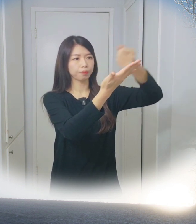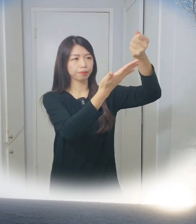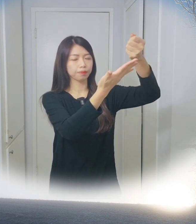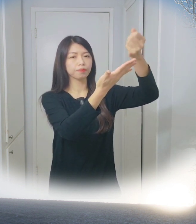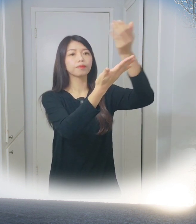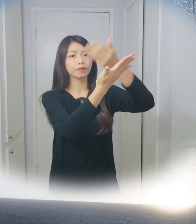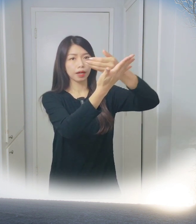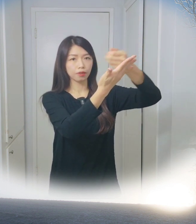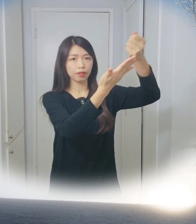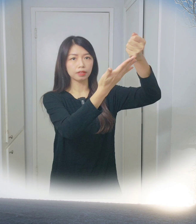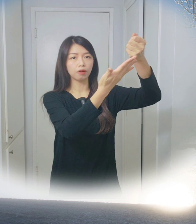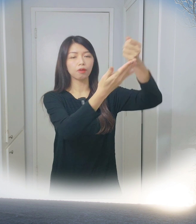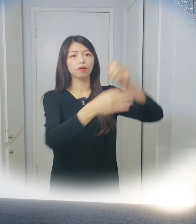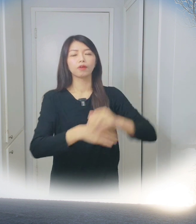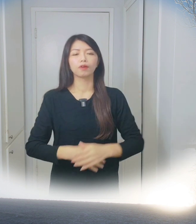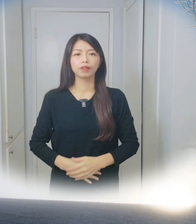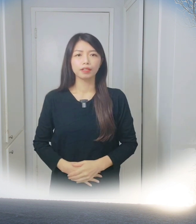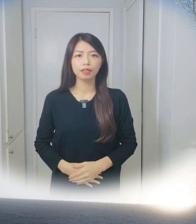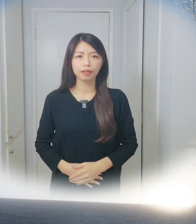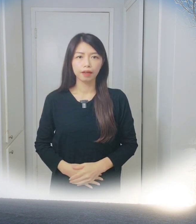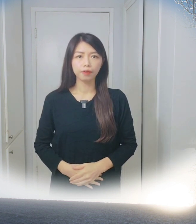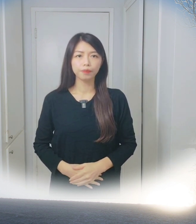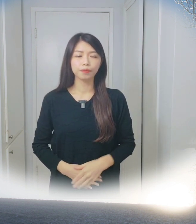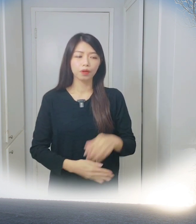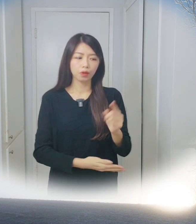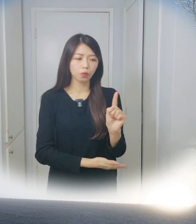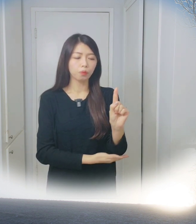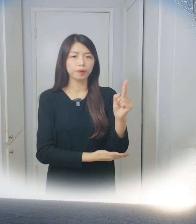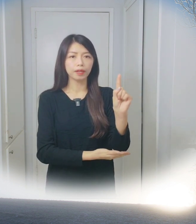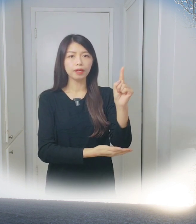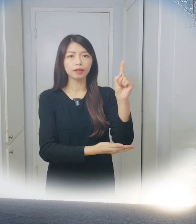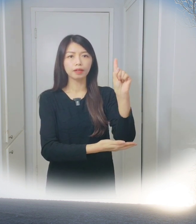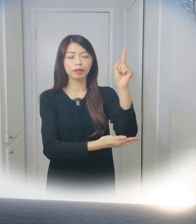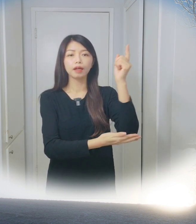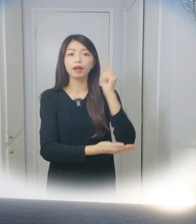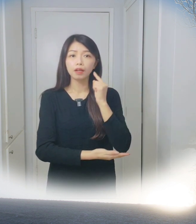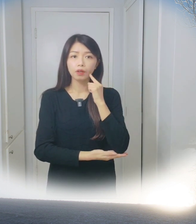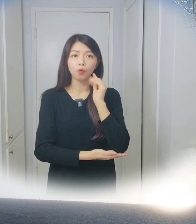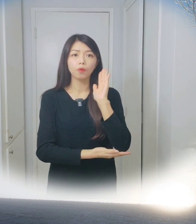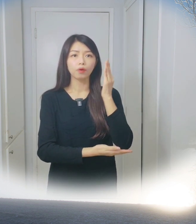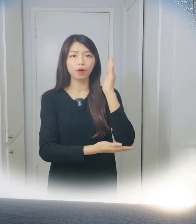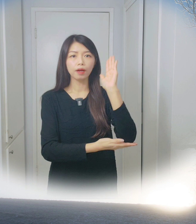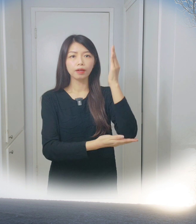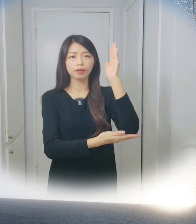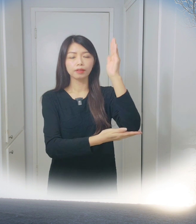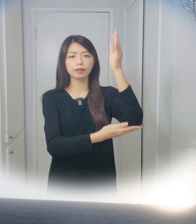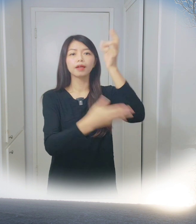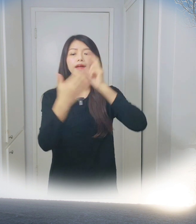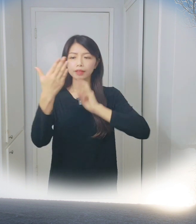거예요. 가져가시는 거. 다시 해드릴게요. 높이